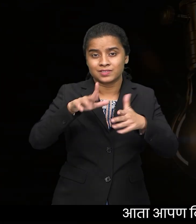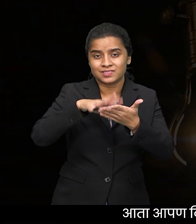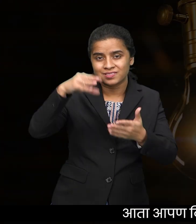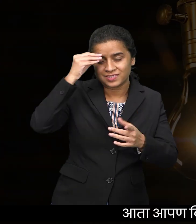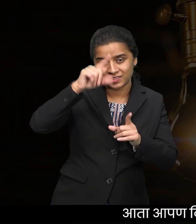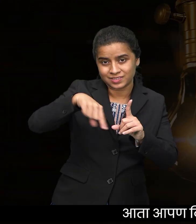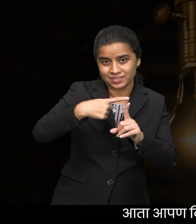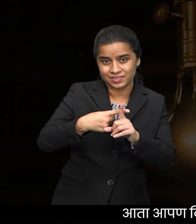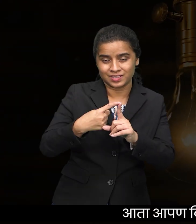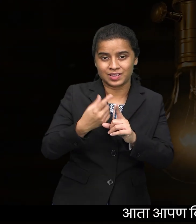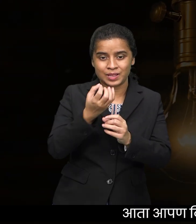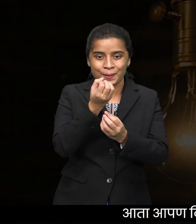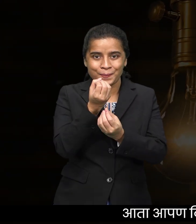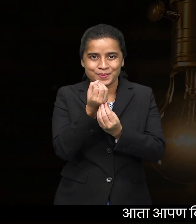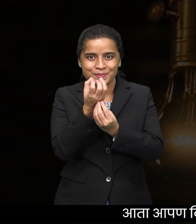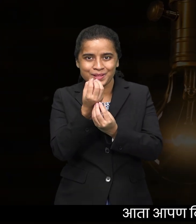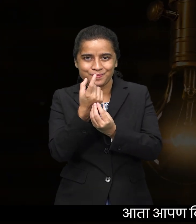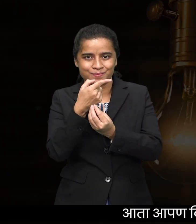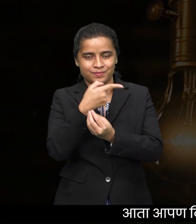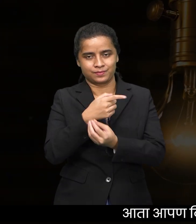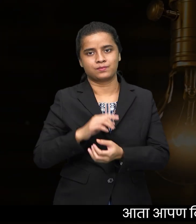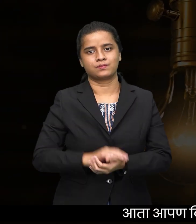आता आपण दिव्याबद्दल जाणून घेऊया.